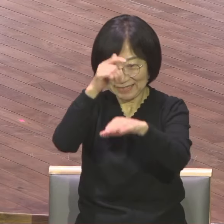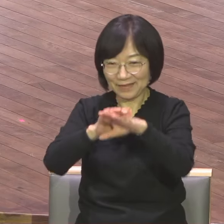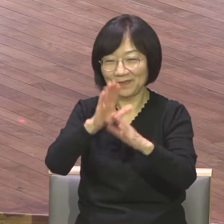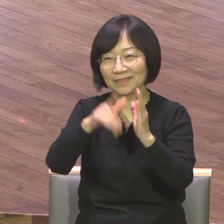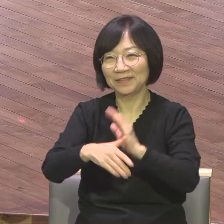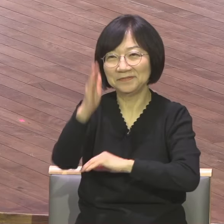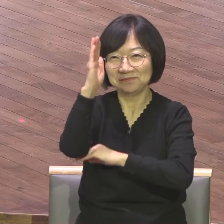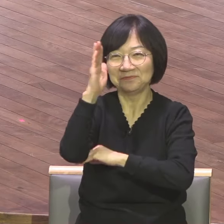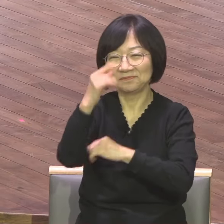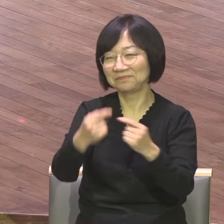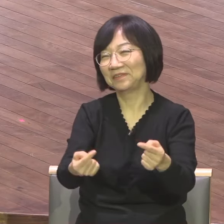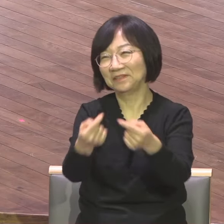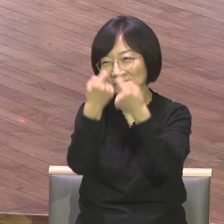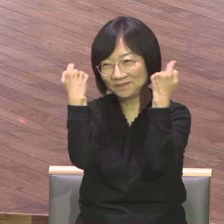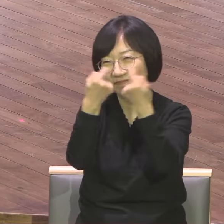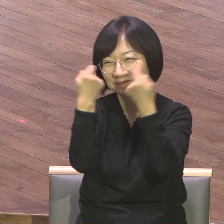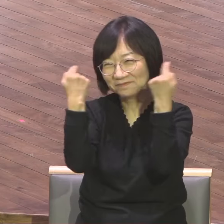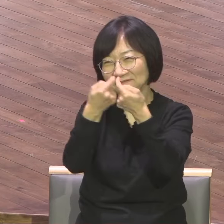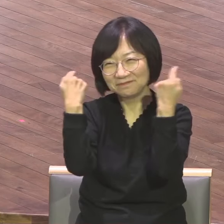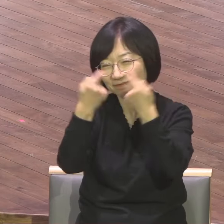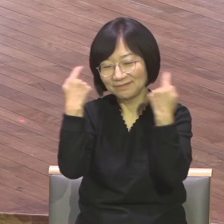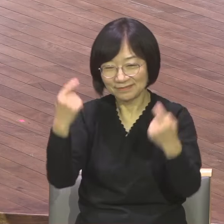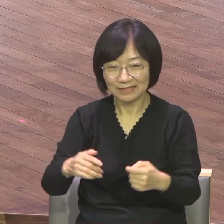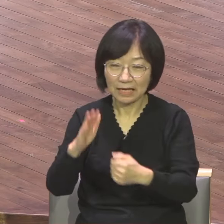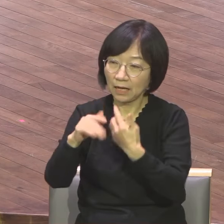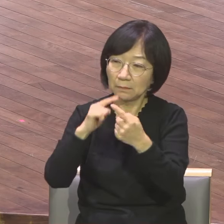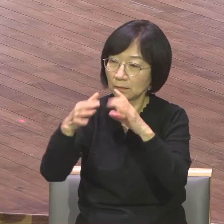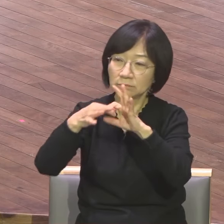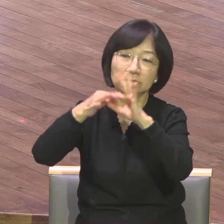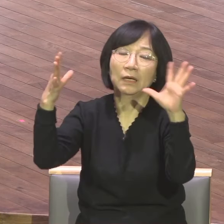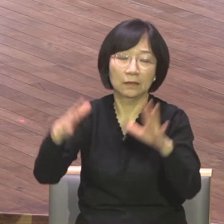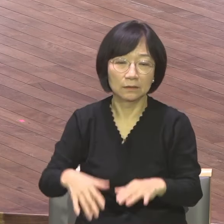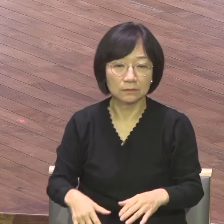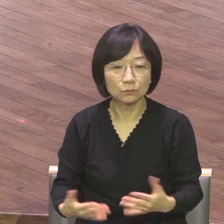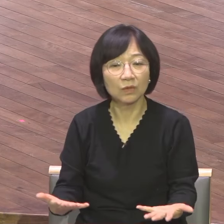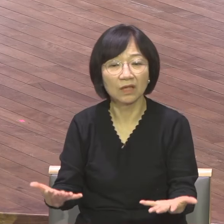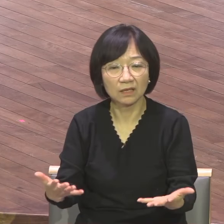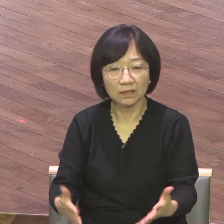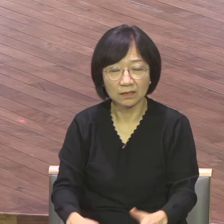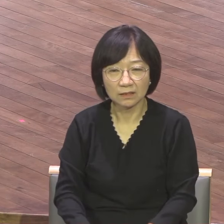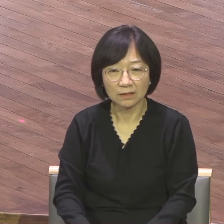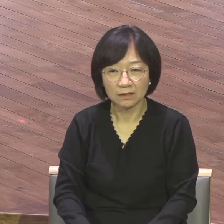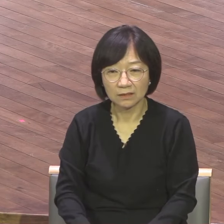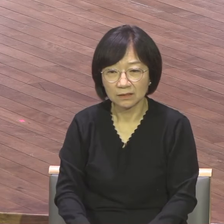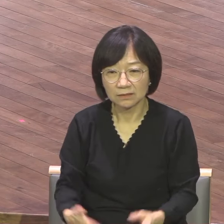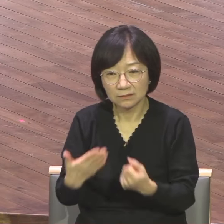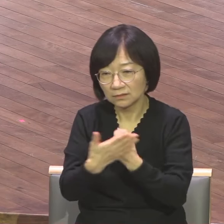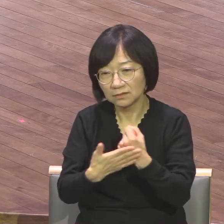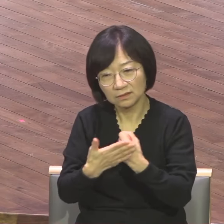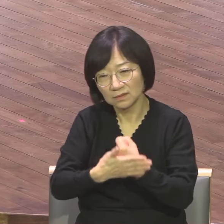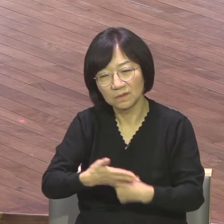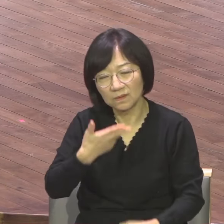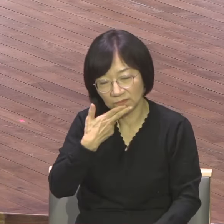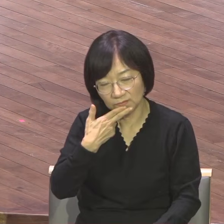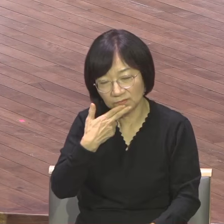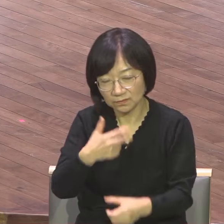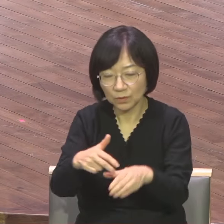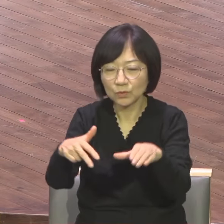입혀요. 말씀에 이끄는 삶을 살지 않아요. 그건 은혜 받았다고 할 수 없습니다. 종교인이죠. 그래서